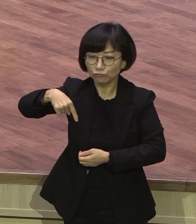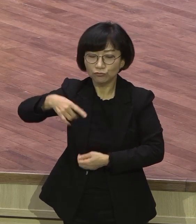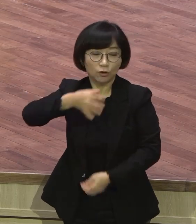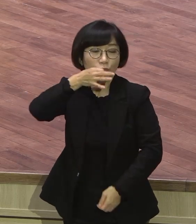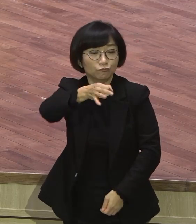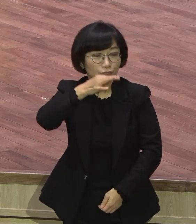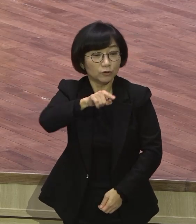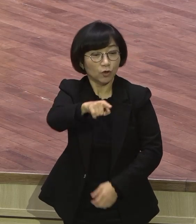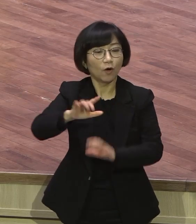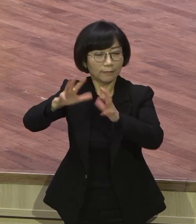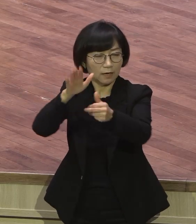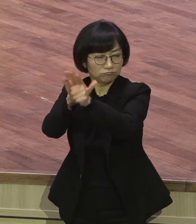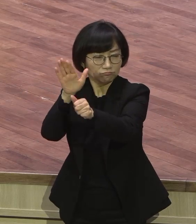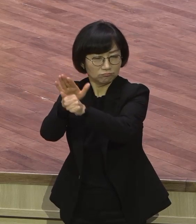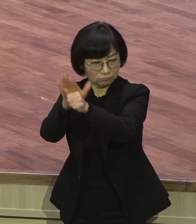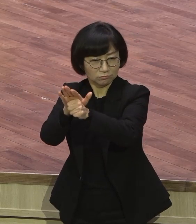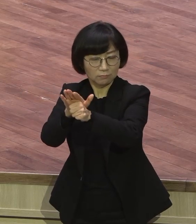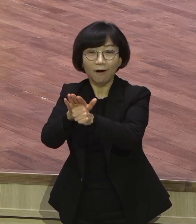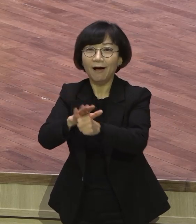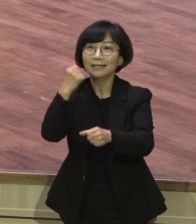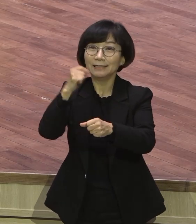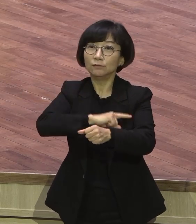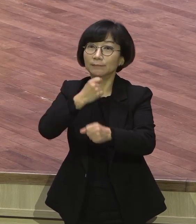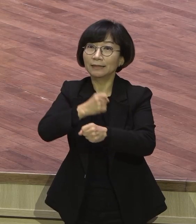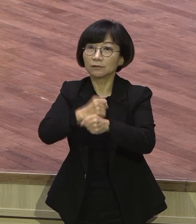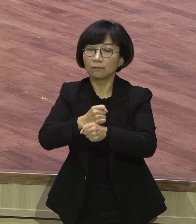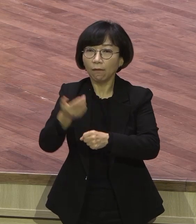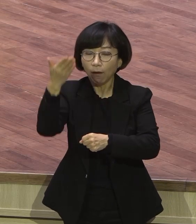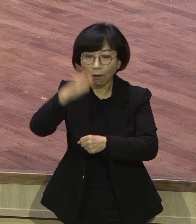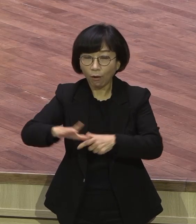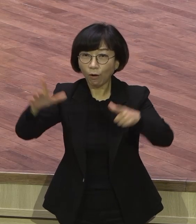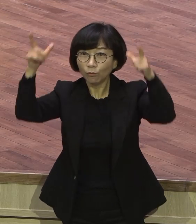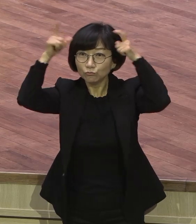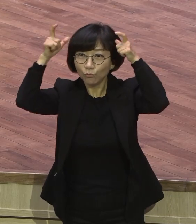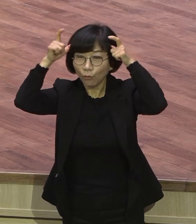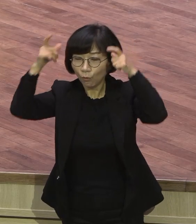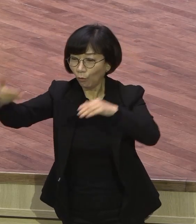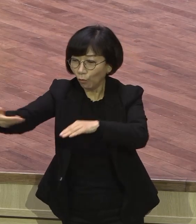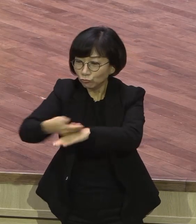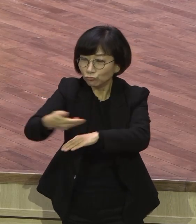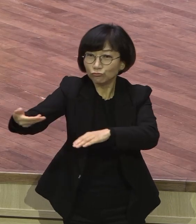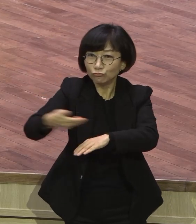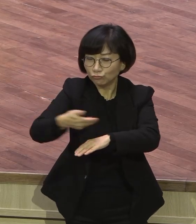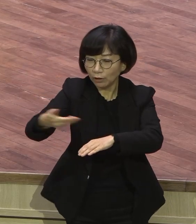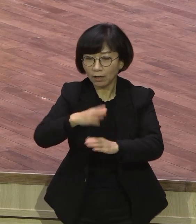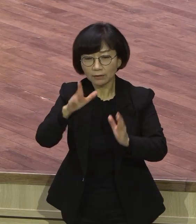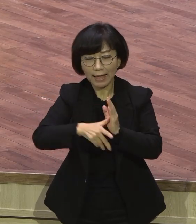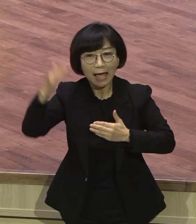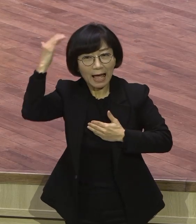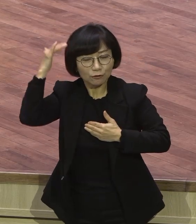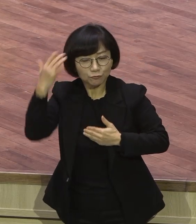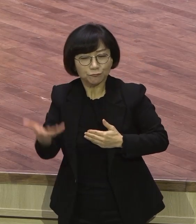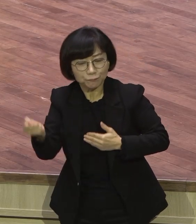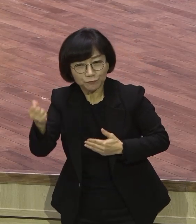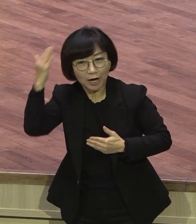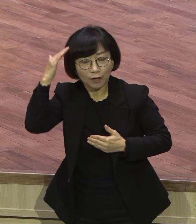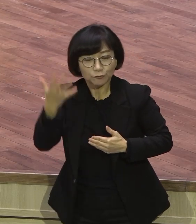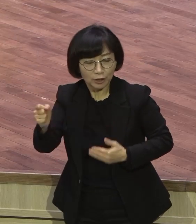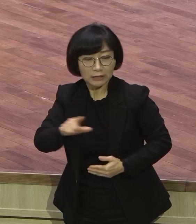이물이 되어야 된다. 거창하게 지었는데 수입고기가 들어오면서 계속 한우 한우가 많이 나와요. 그러니까